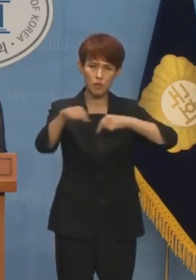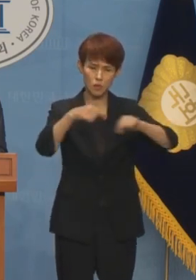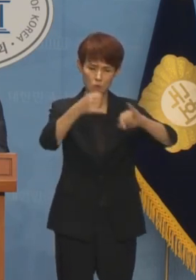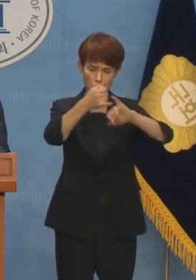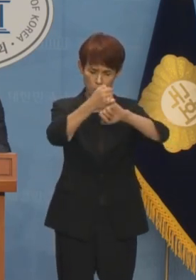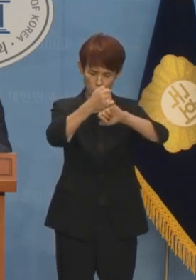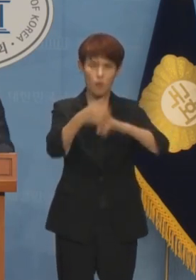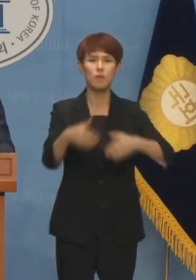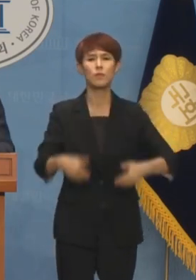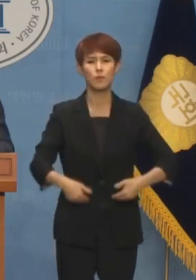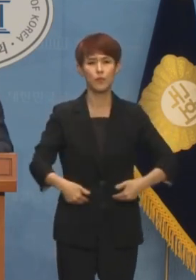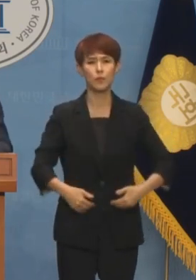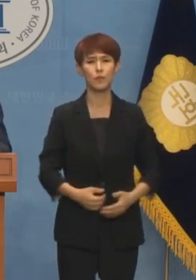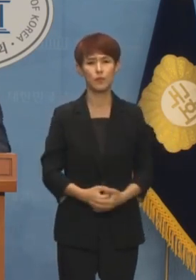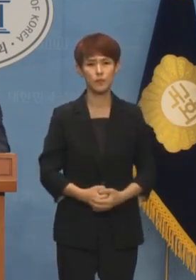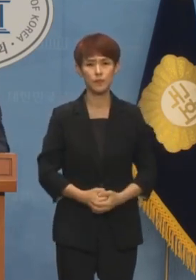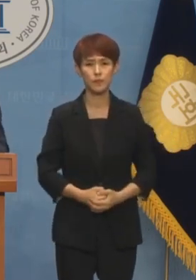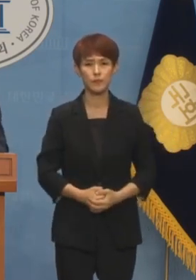합니다.